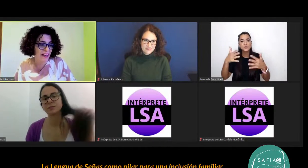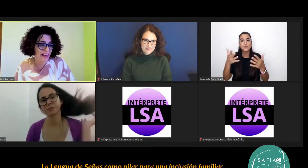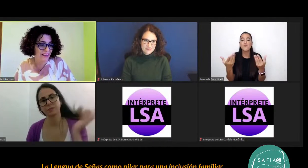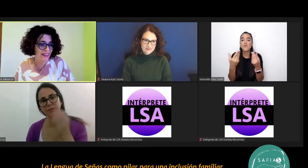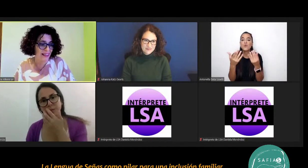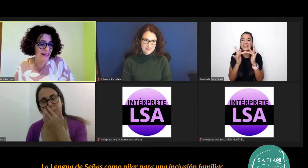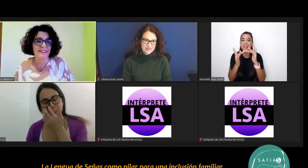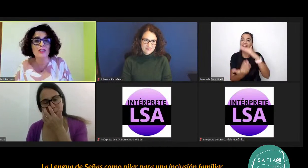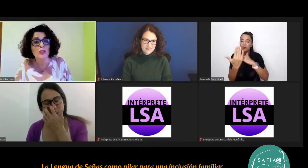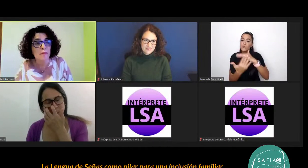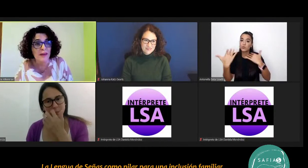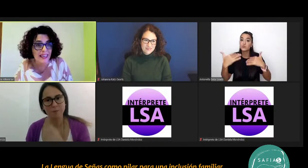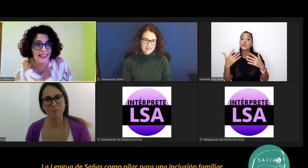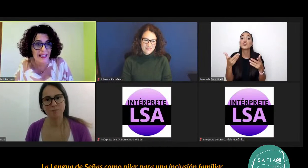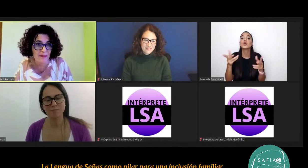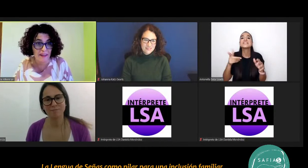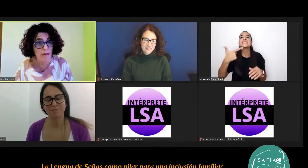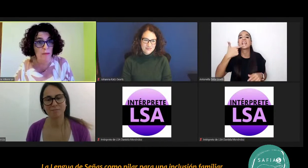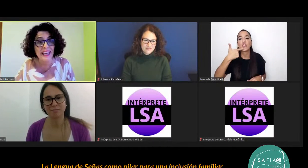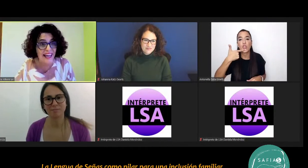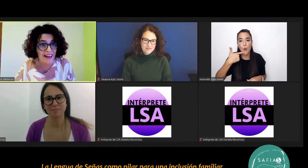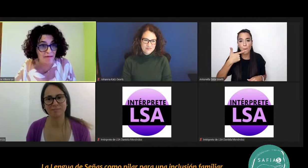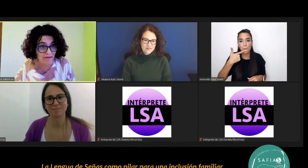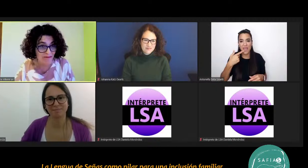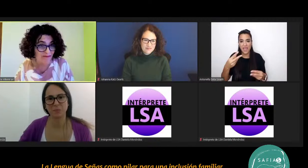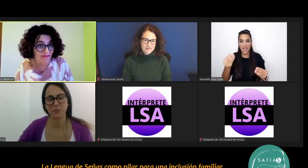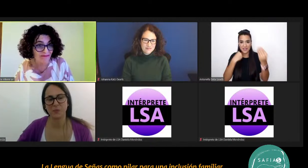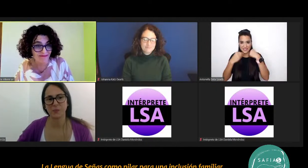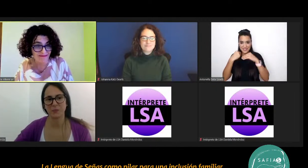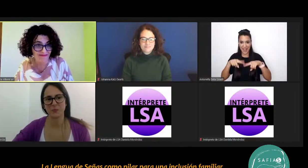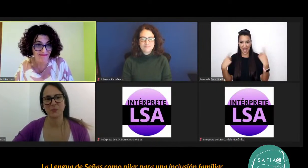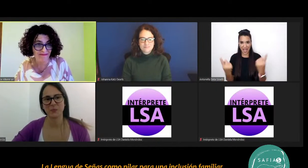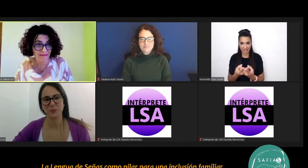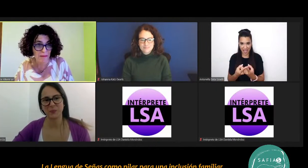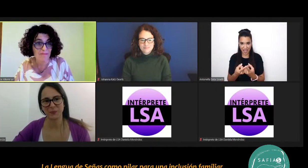el tema del síndrome de la mesa familiar,